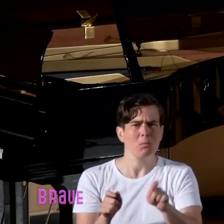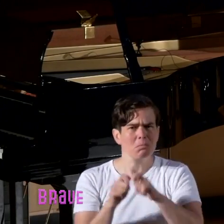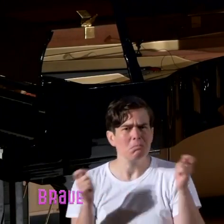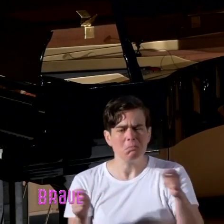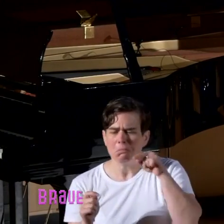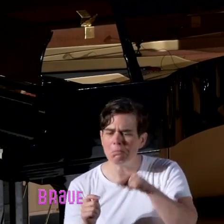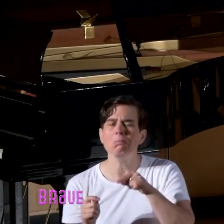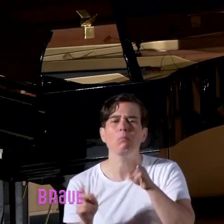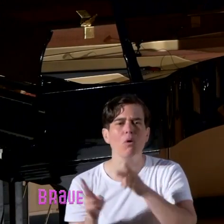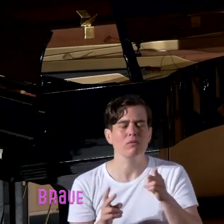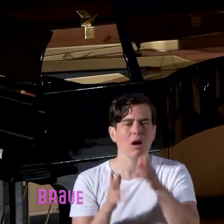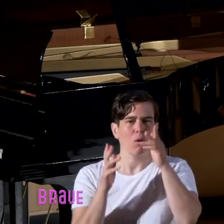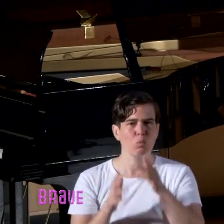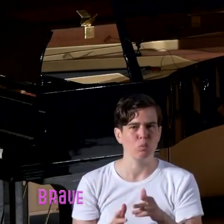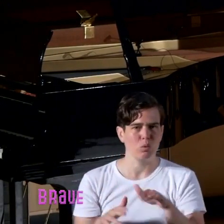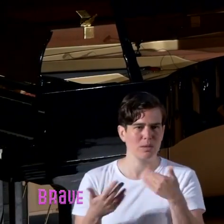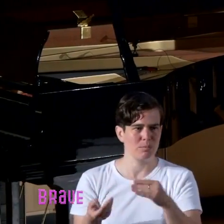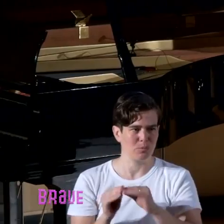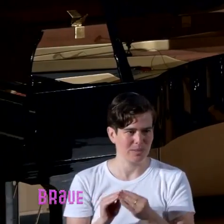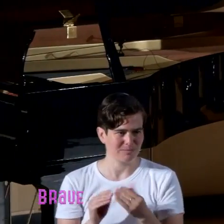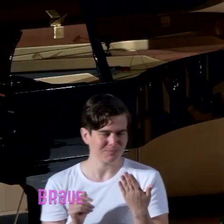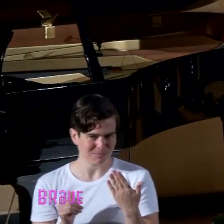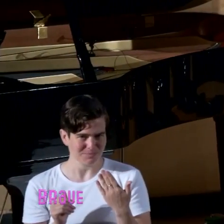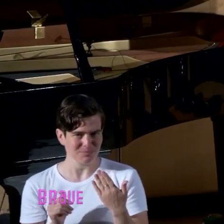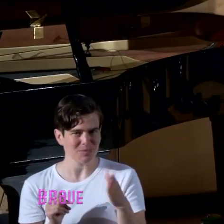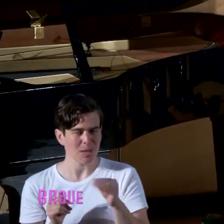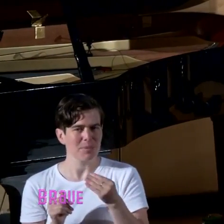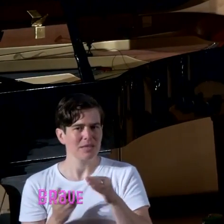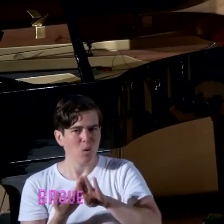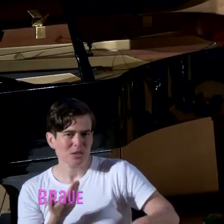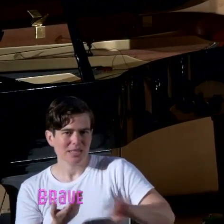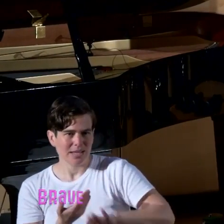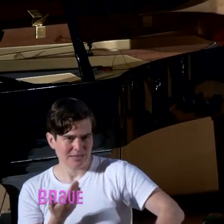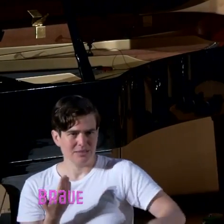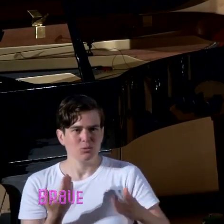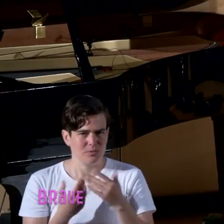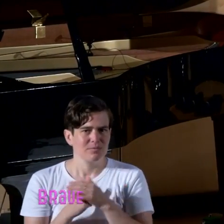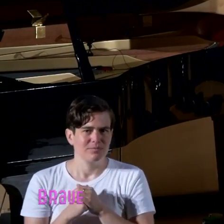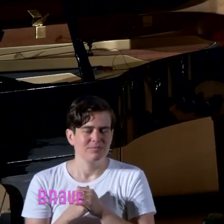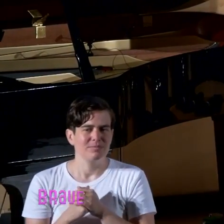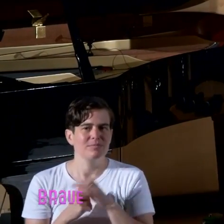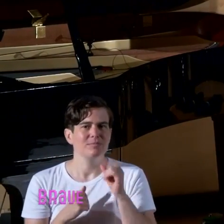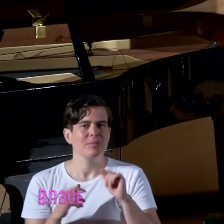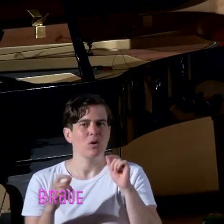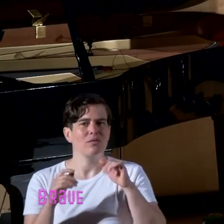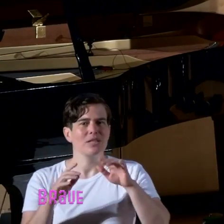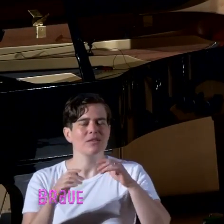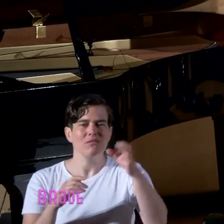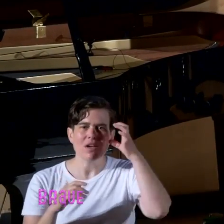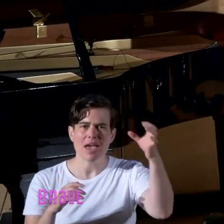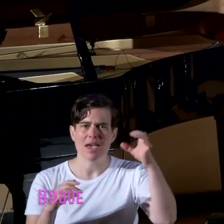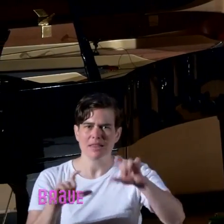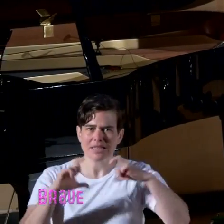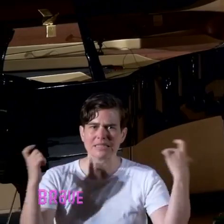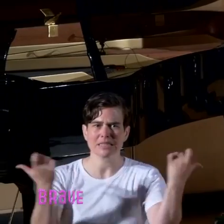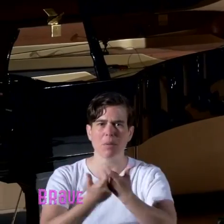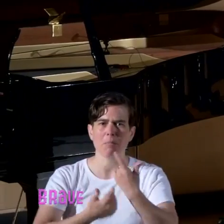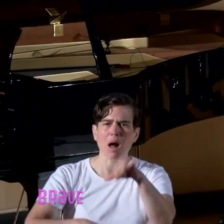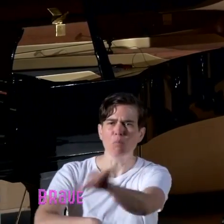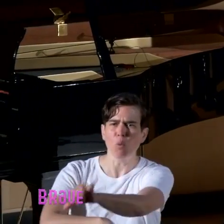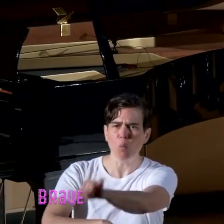da noch das ein oder andere Problem mit dem ein oder anderen ausgrenzenden Ruf aus der Fankurve in der einen oder anderen Stadt.